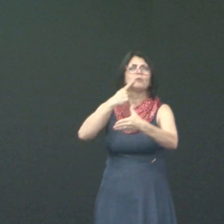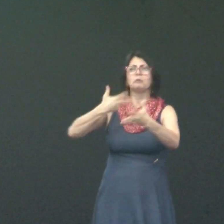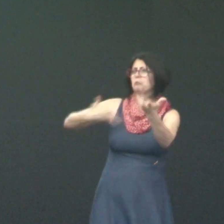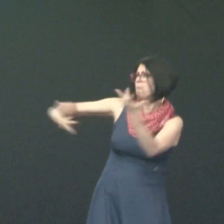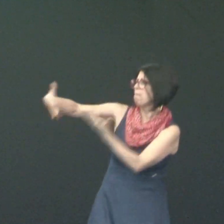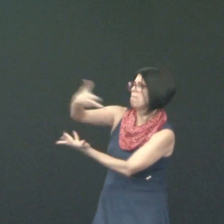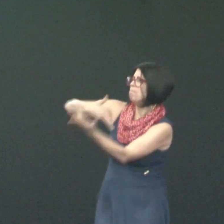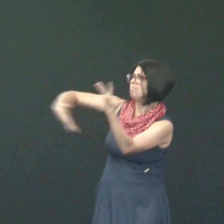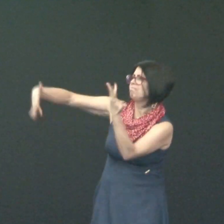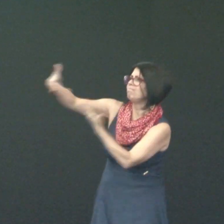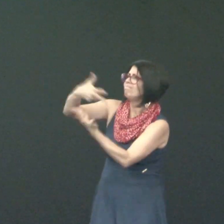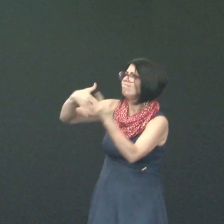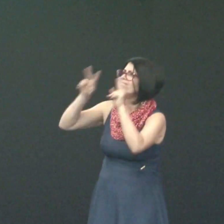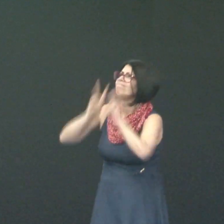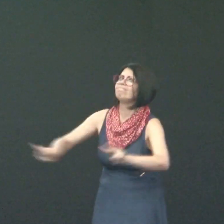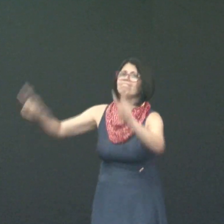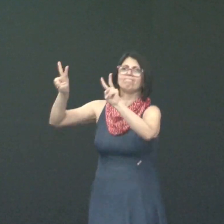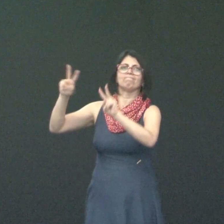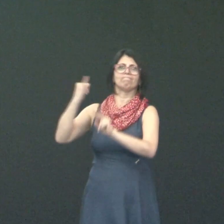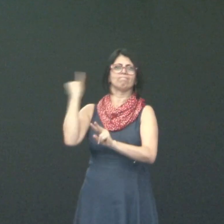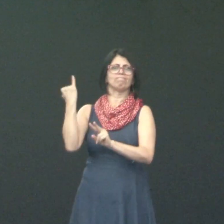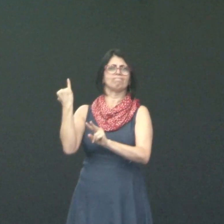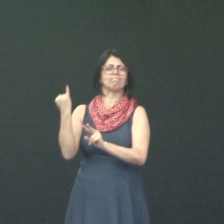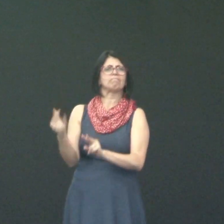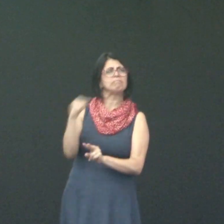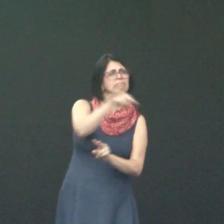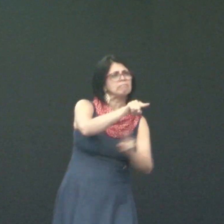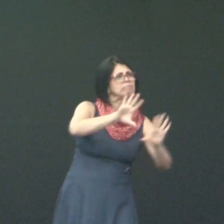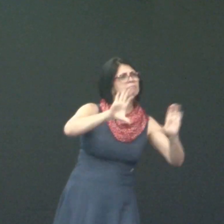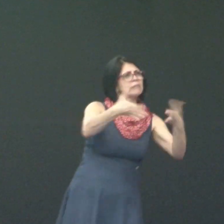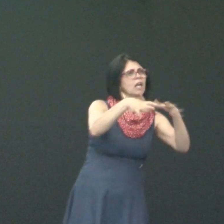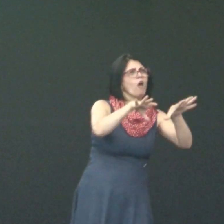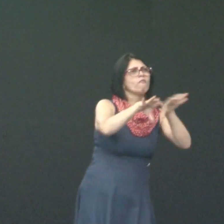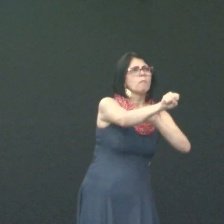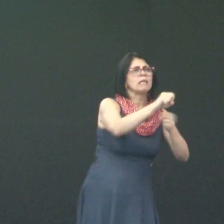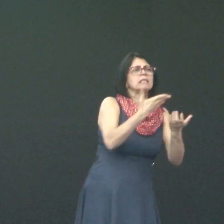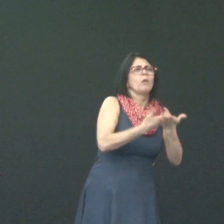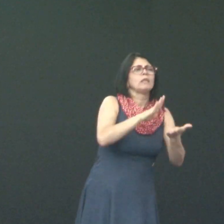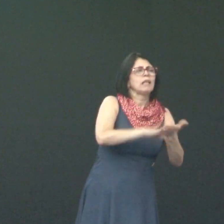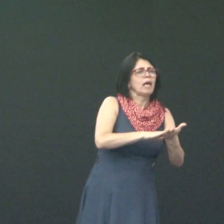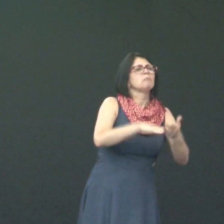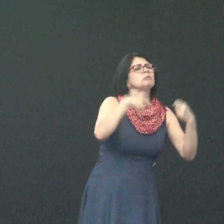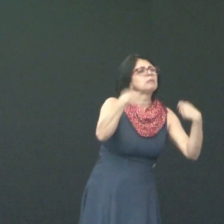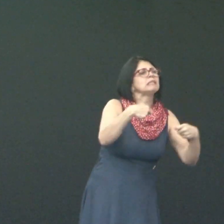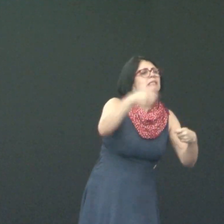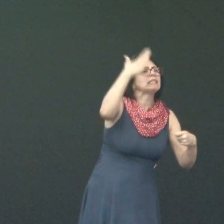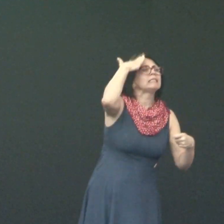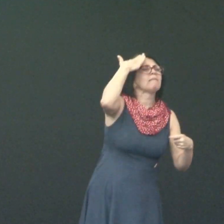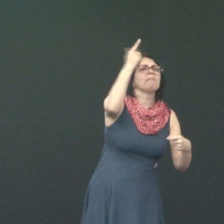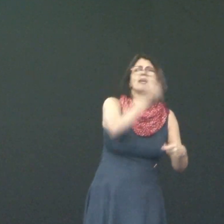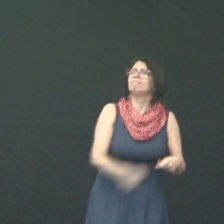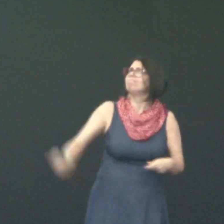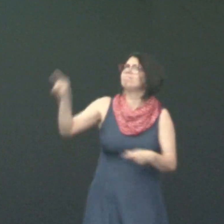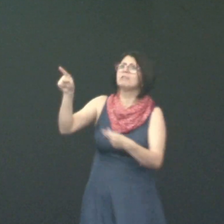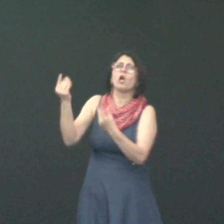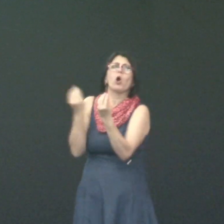valor muito importante para a comunidade surda, pois todas as interações se dão na área